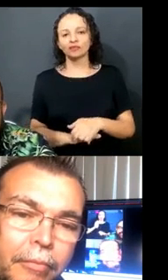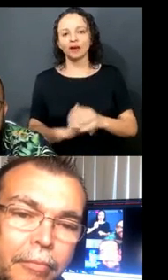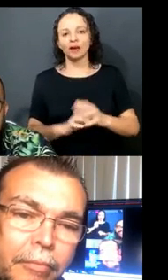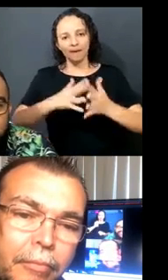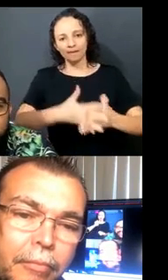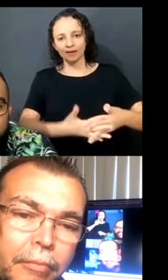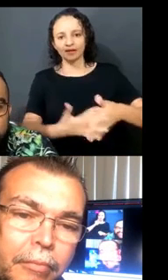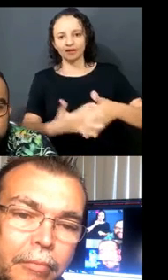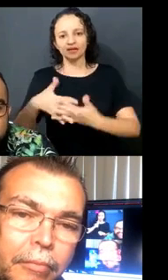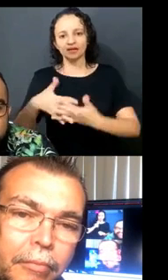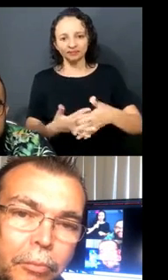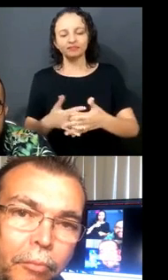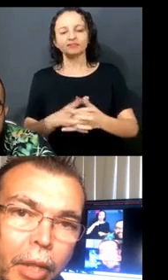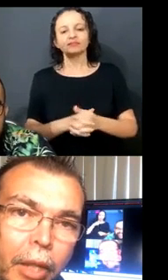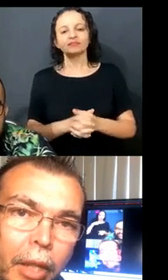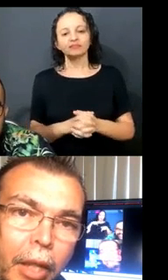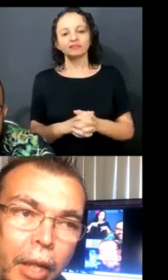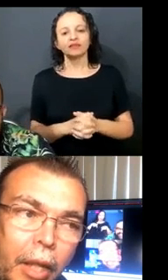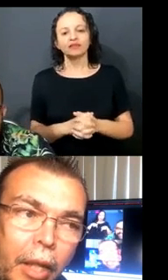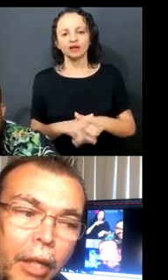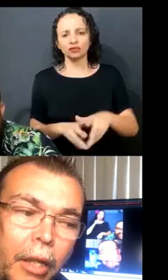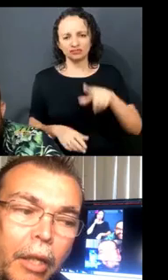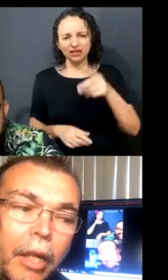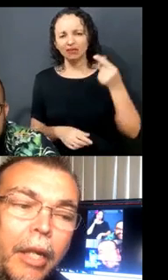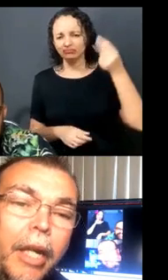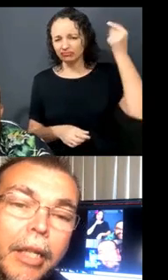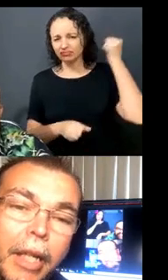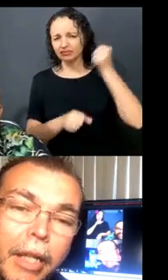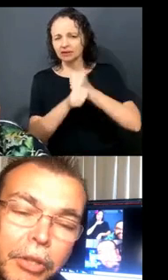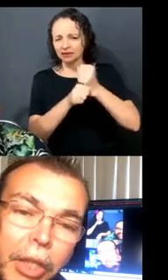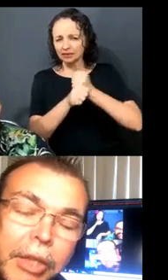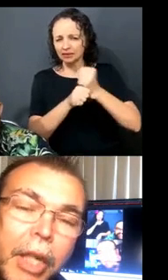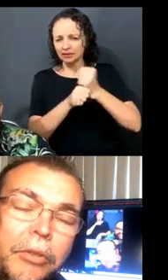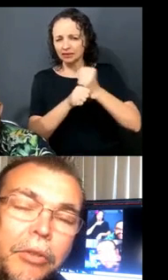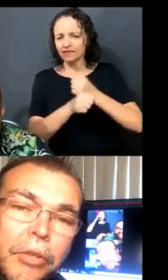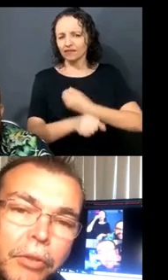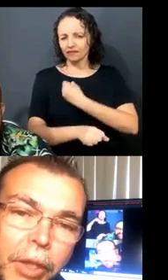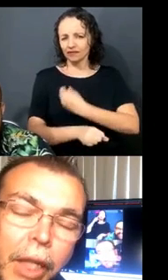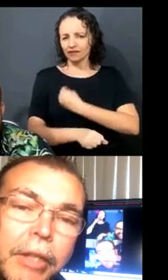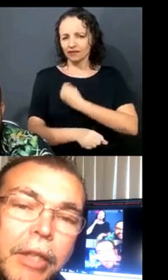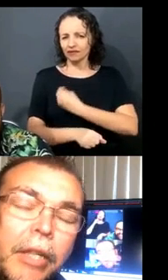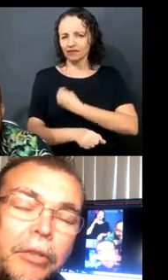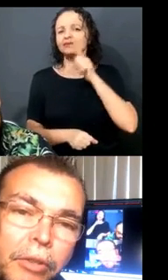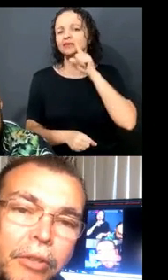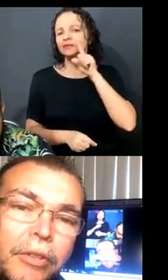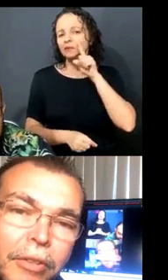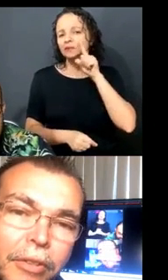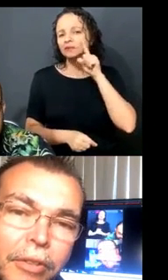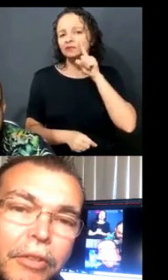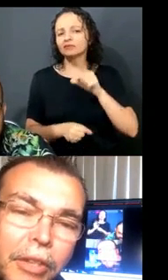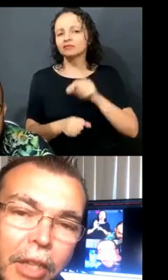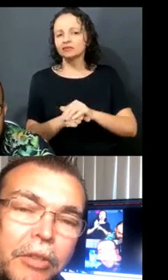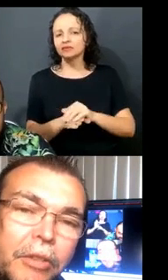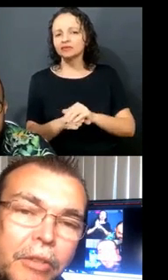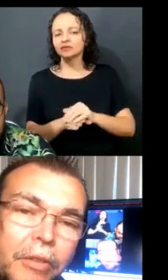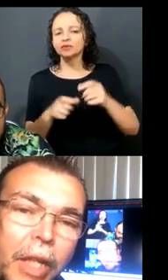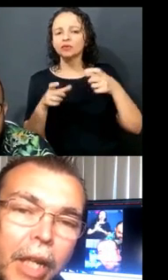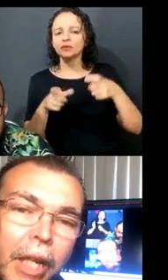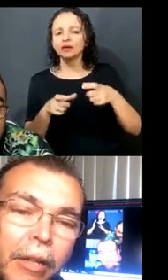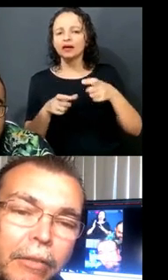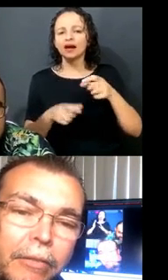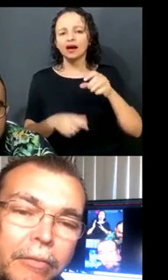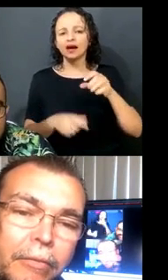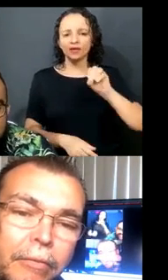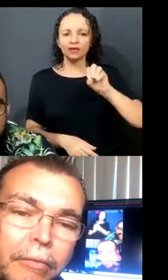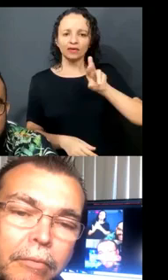que legal. E está há muito tempo, você está aí já em Orlando? Muitos anos? Há 6 anos. Há